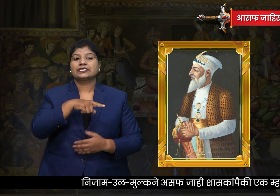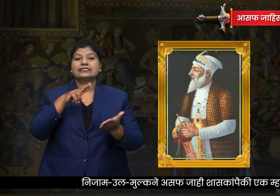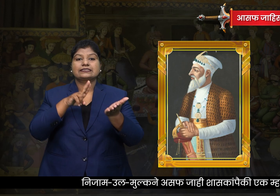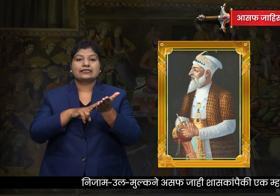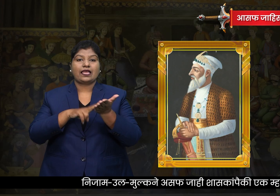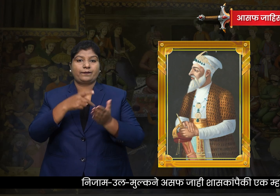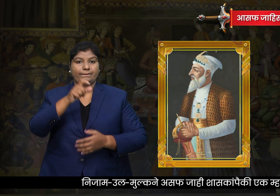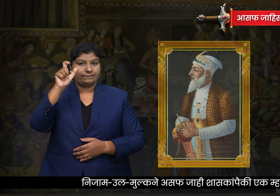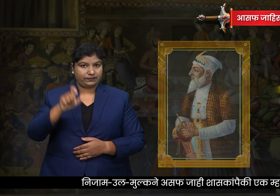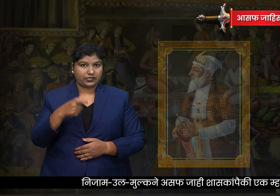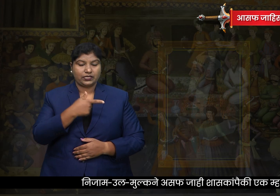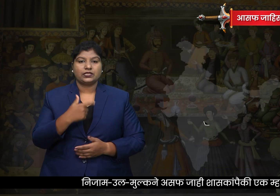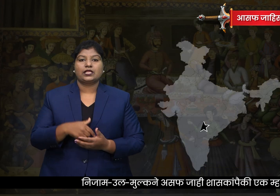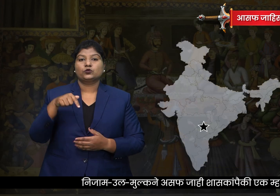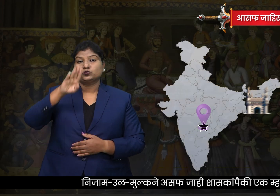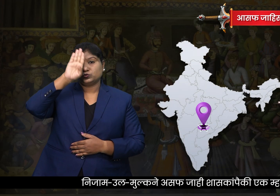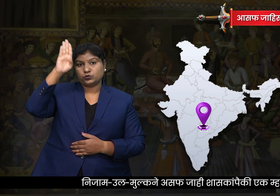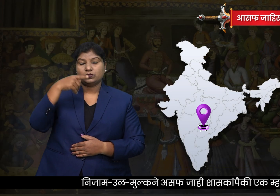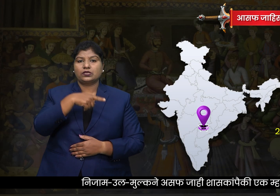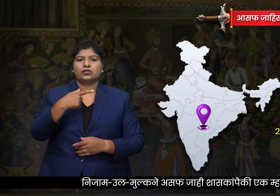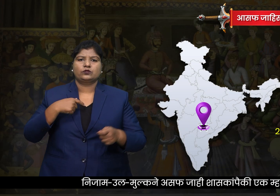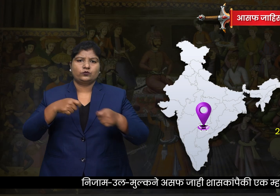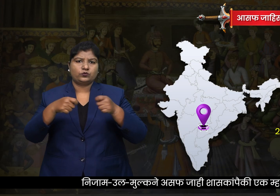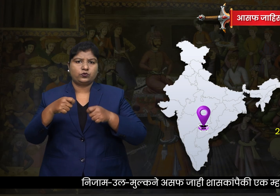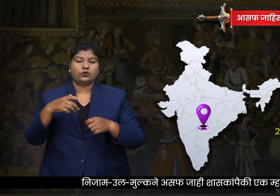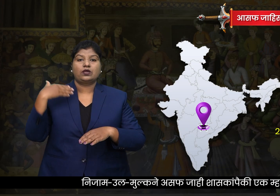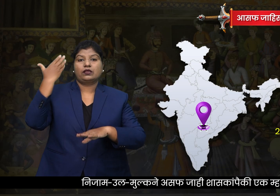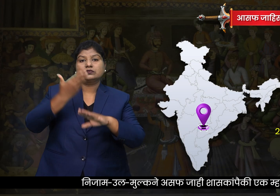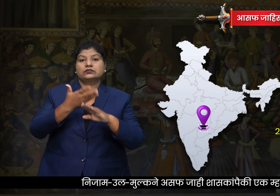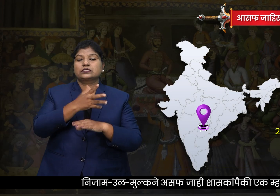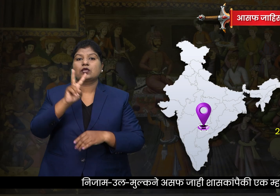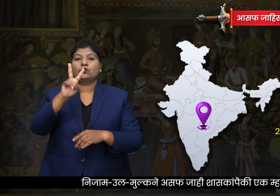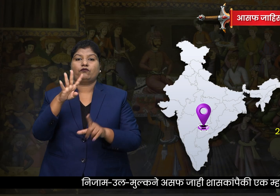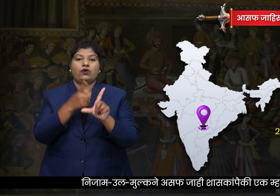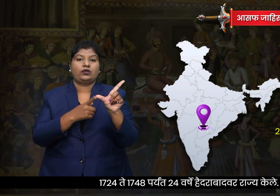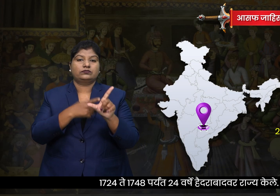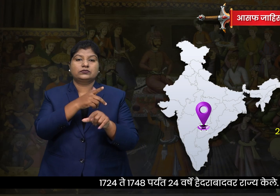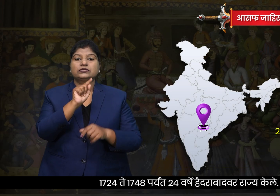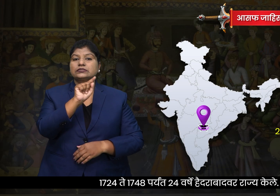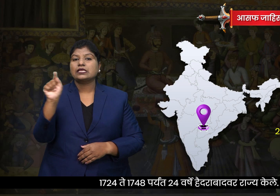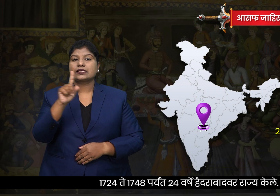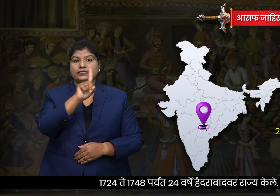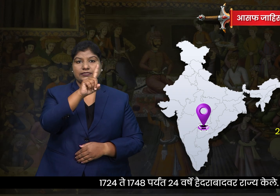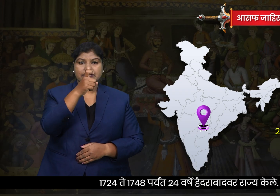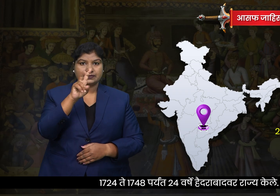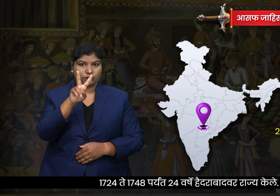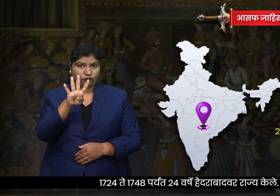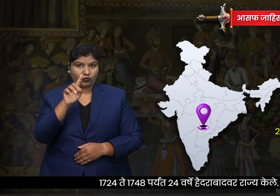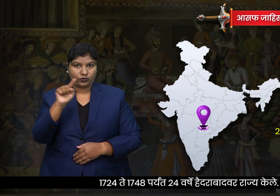निजाम उल मुल्कने असफजाही शासकांपैकी एक म्हणून 1724 ते